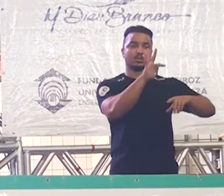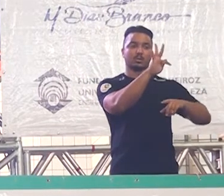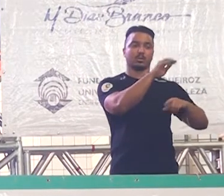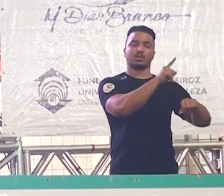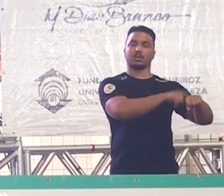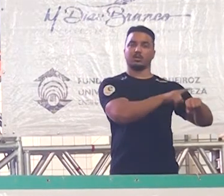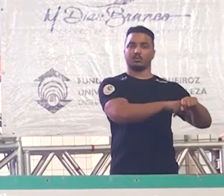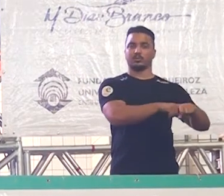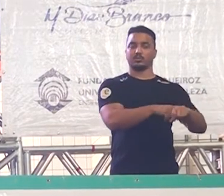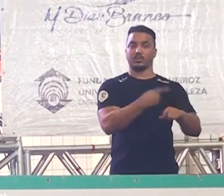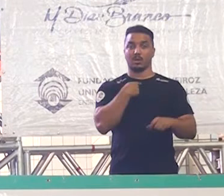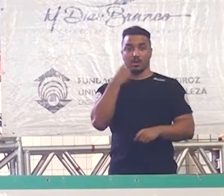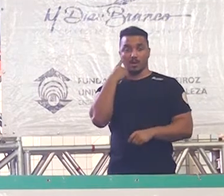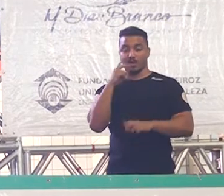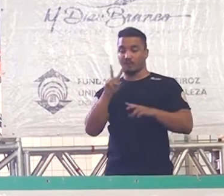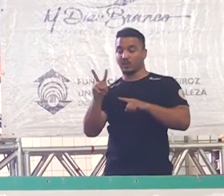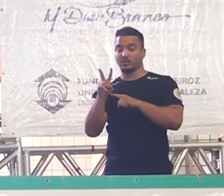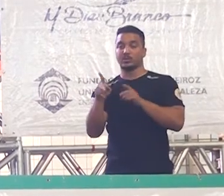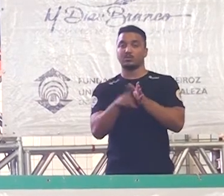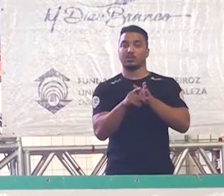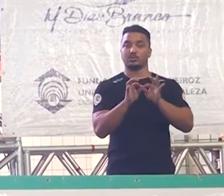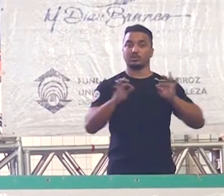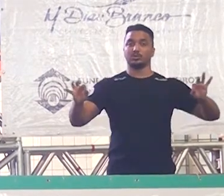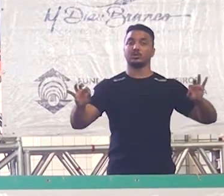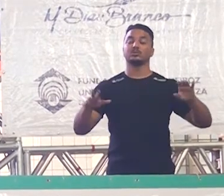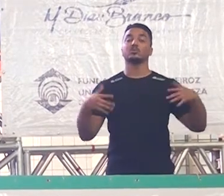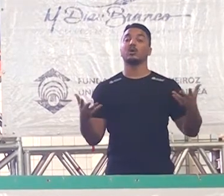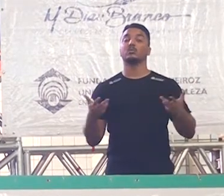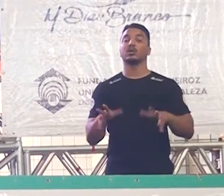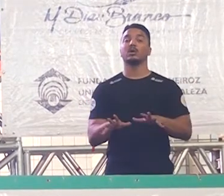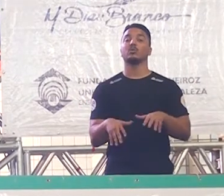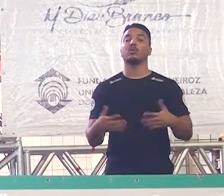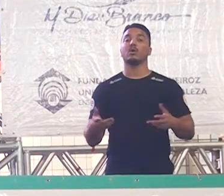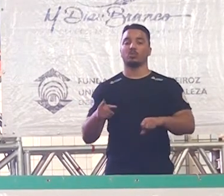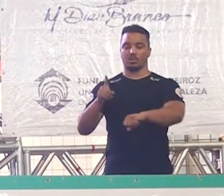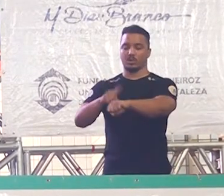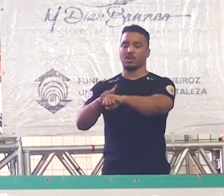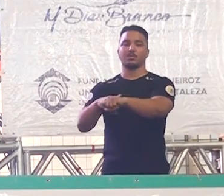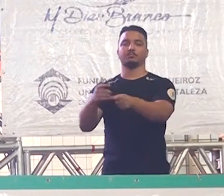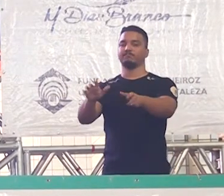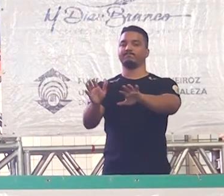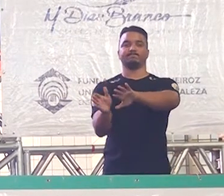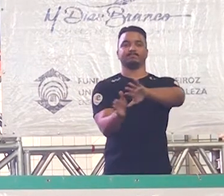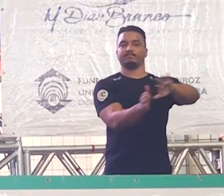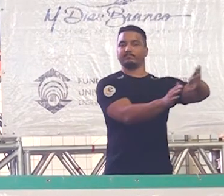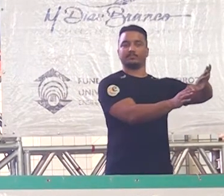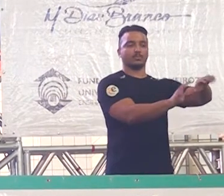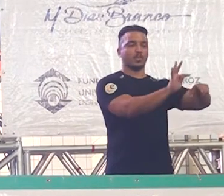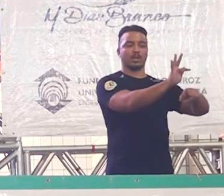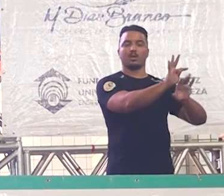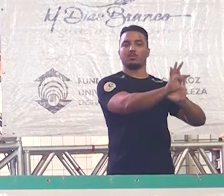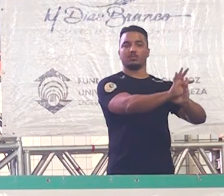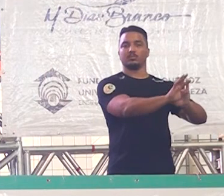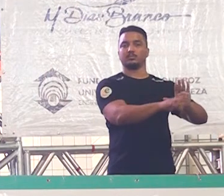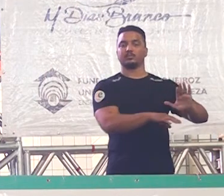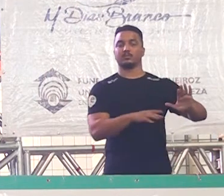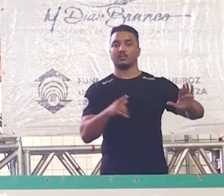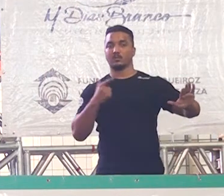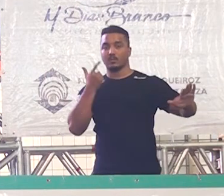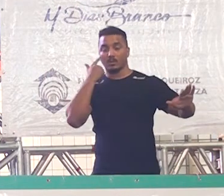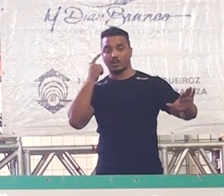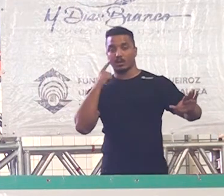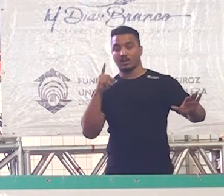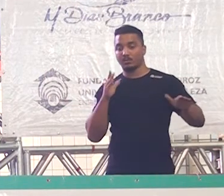em função da distância. Qual é o dado que eu não estou interessado? Tempo. Se eu não estou interessado em tempo, a